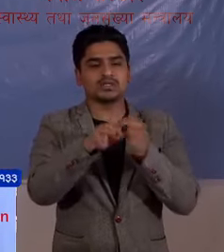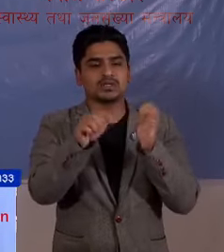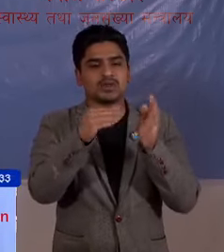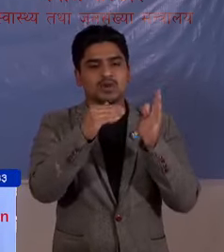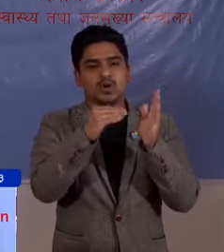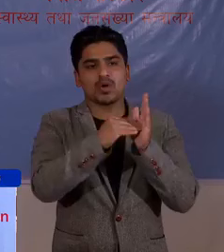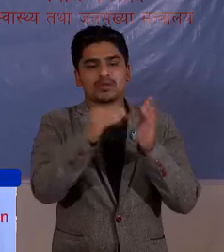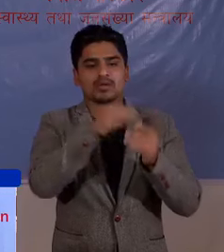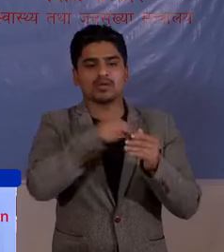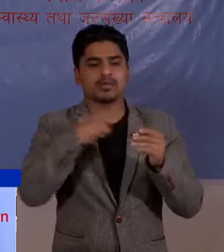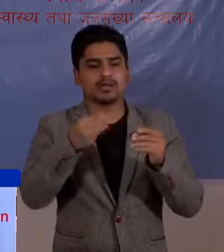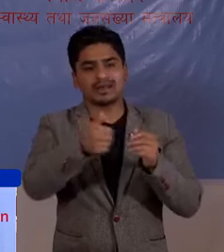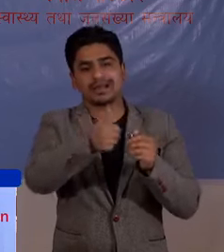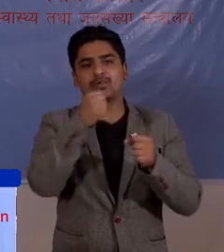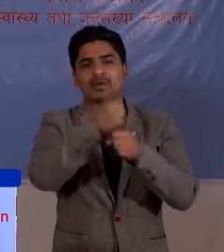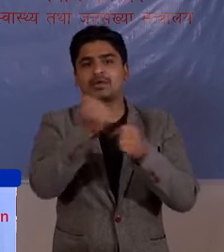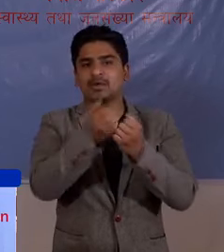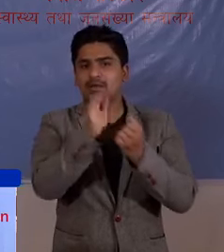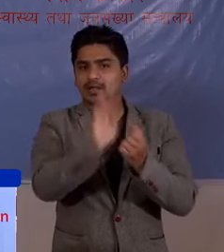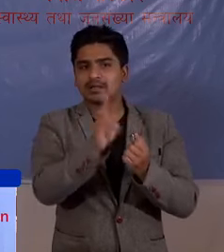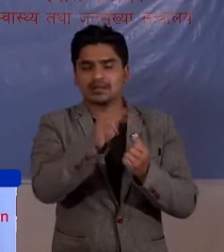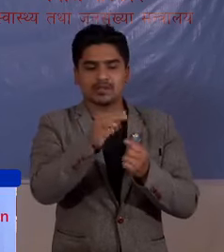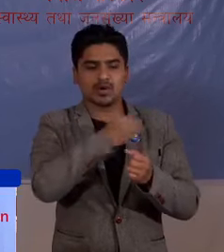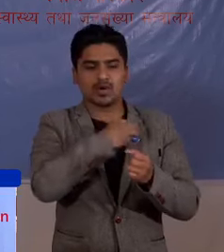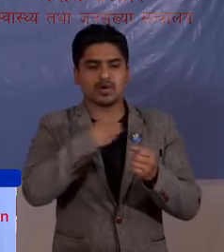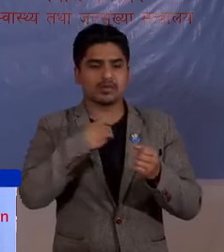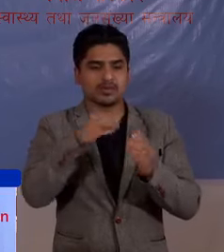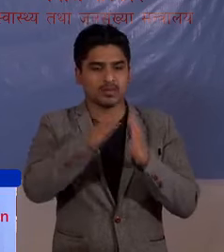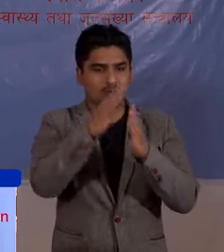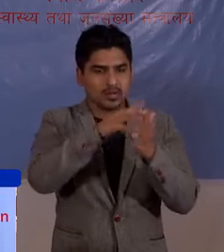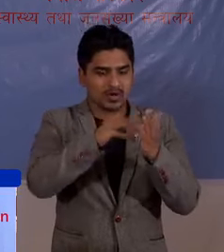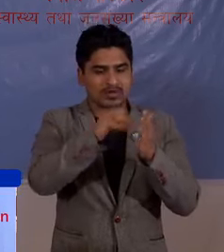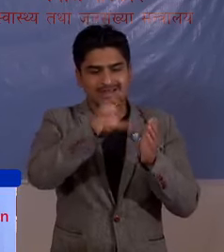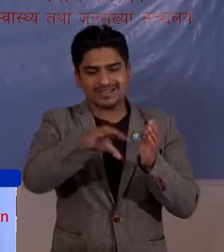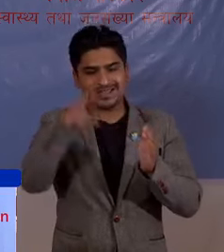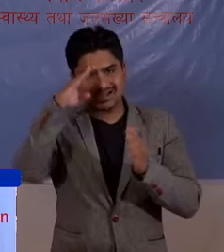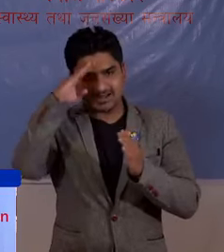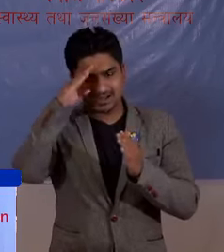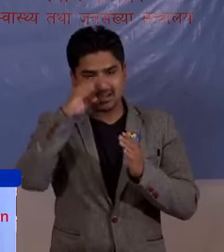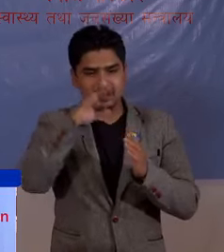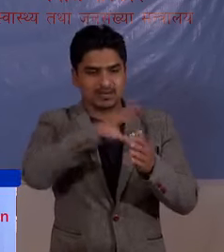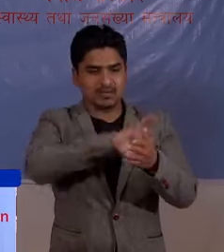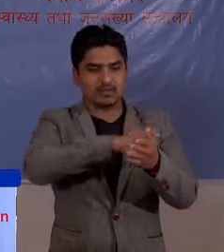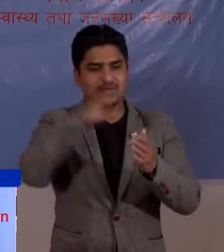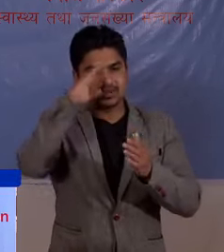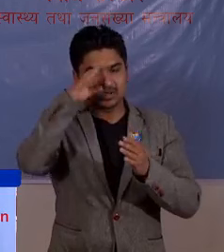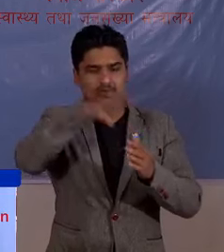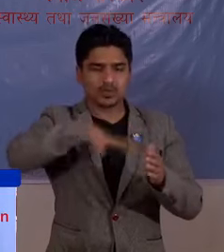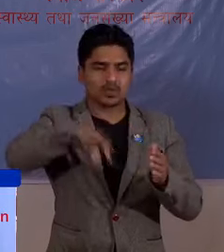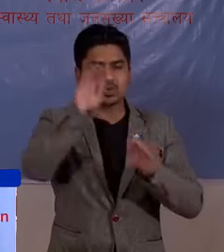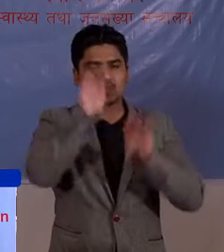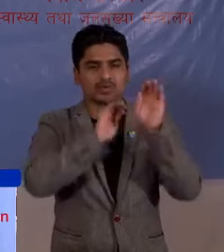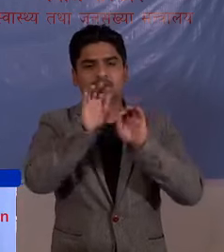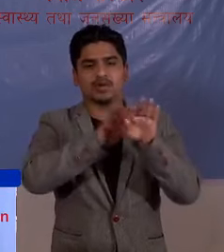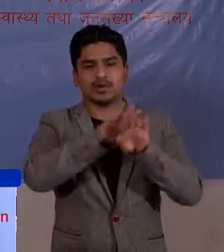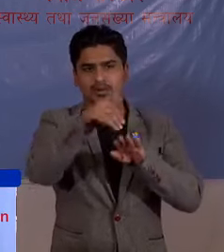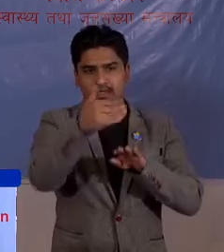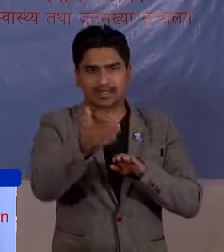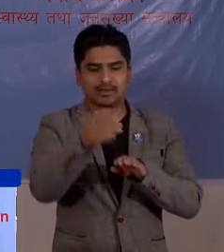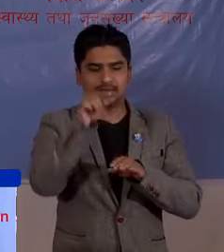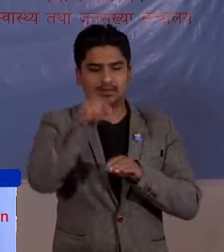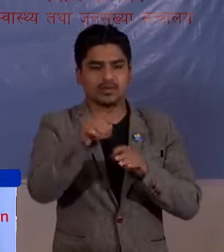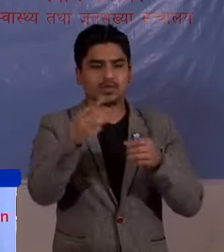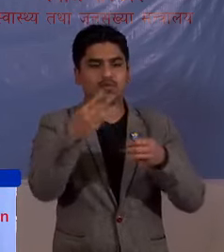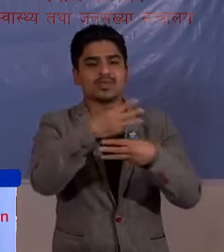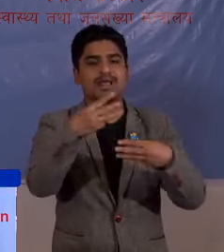उदाहरणीय काम गरेको छ। यसमा अस्पतालको परिवार, स्थानीय सरकार र प्रदेश सरकार र सम्पूर्ण सरकारवालाहरूलाई यो